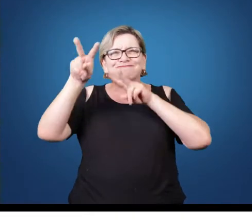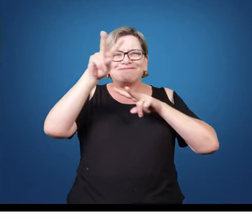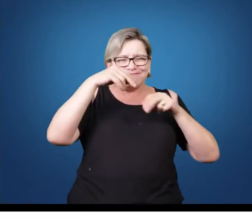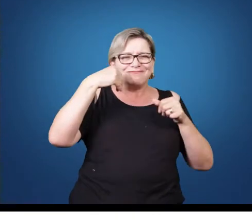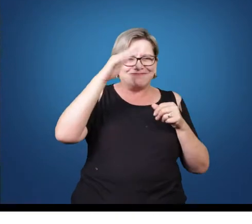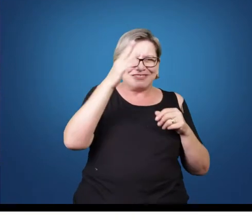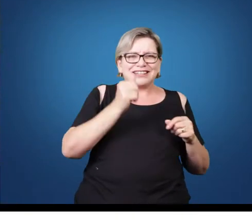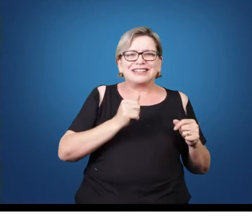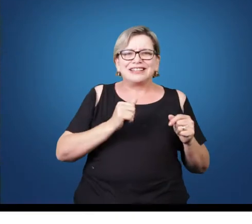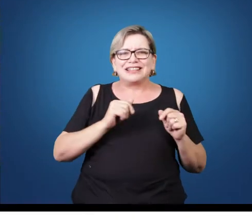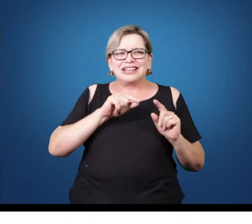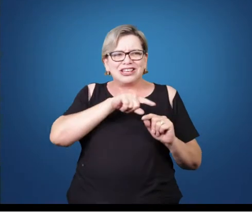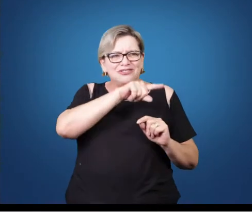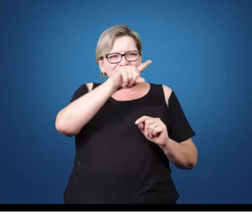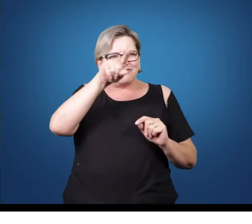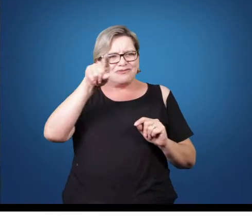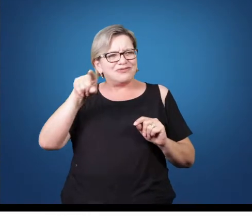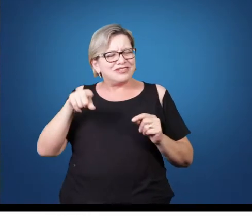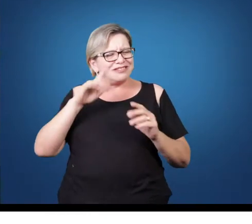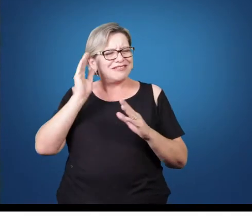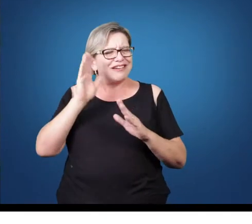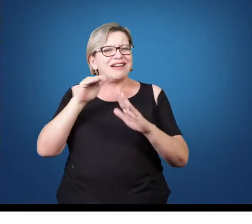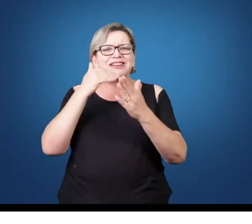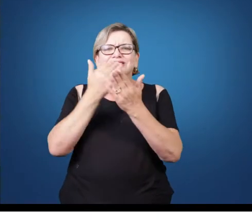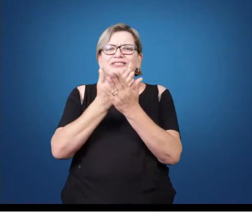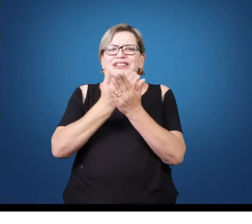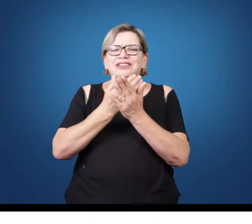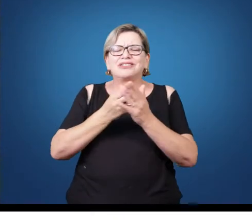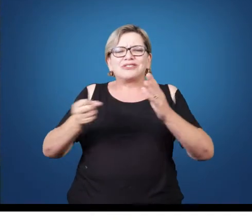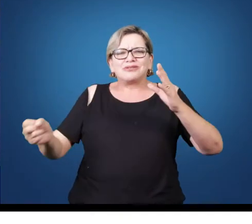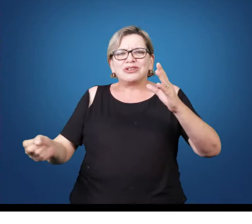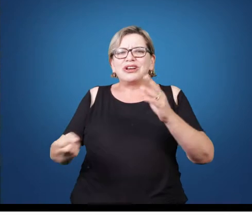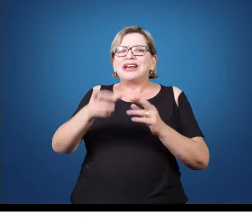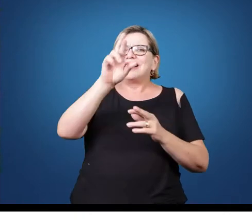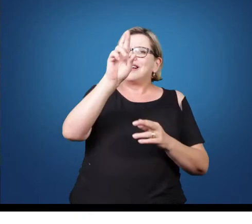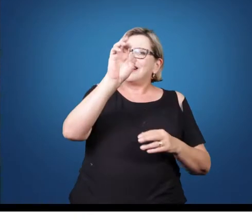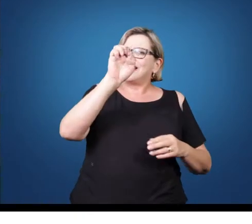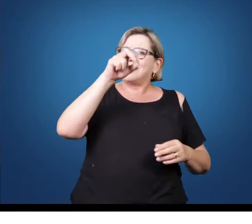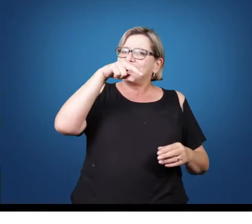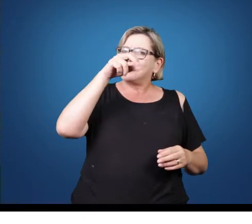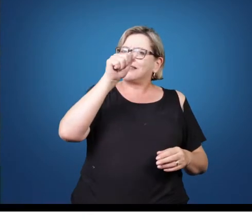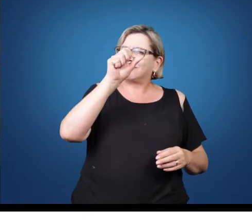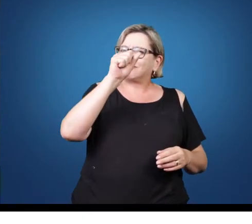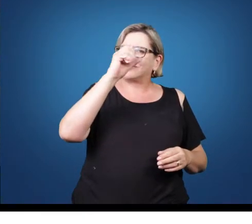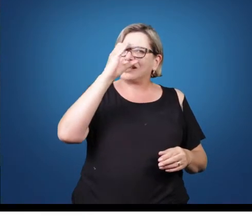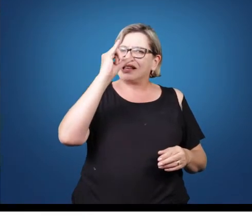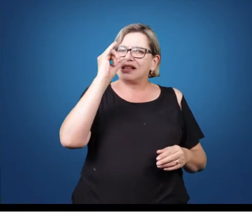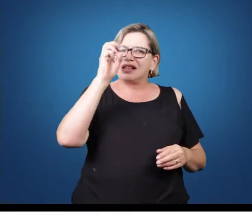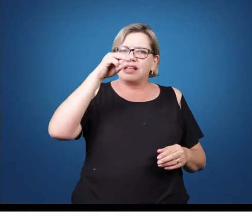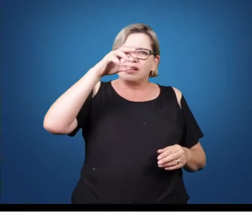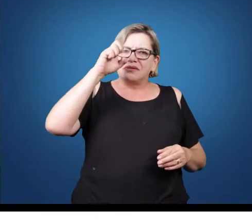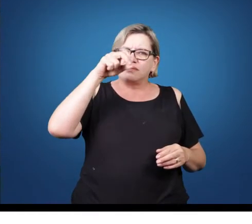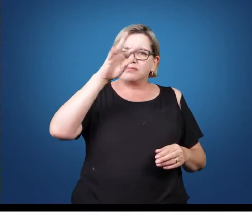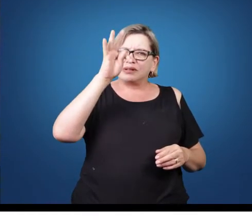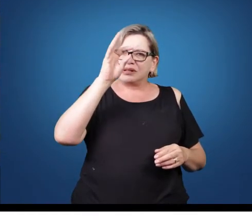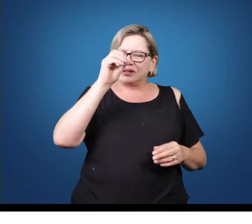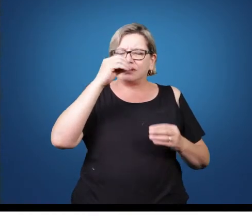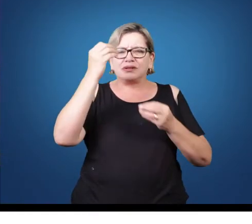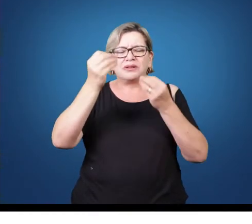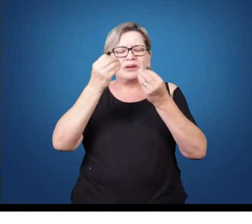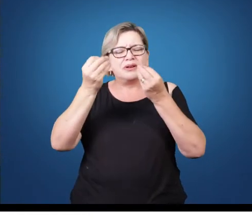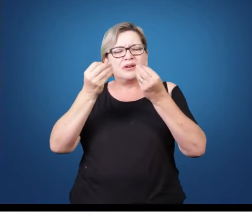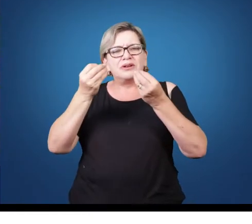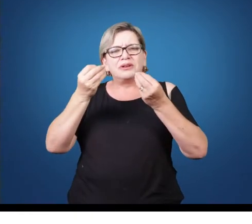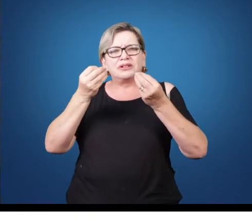musicais, e vocês devem ter estudado que lá no Renascimento, assim como lá no Renascimento surgiu o sistema tonal, incipientemente